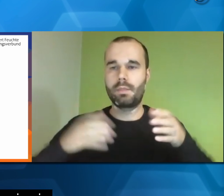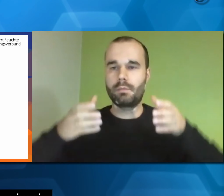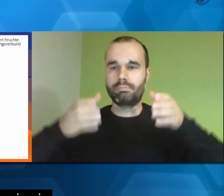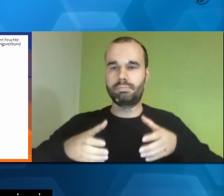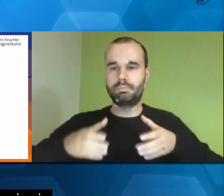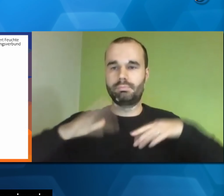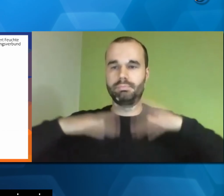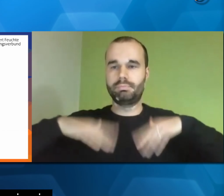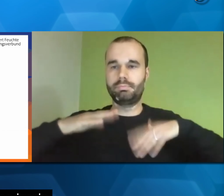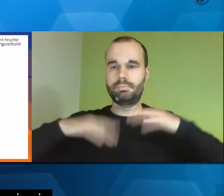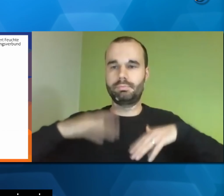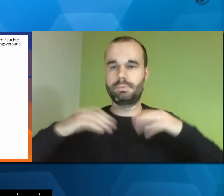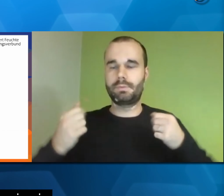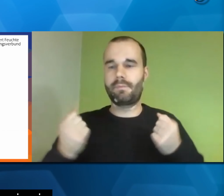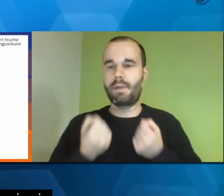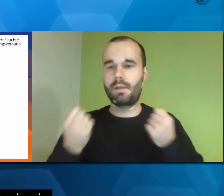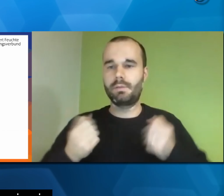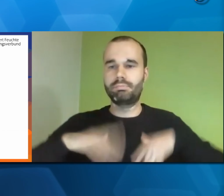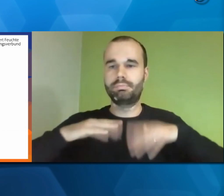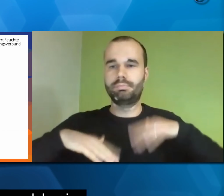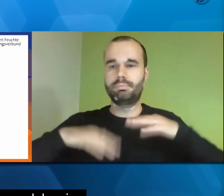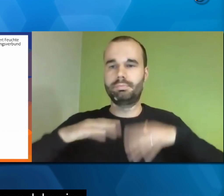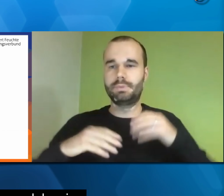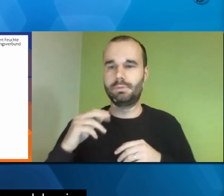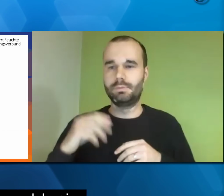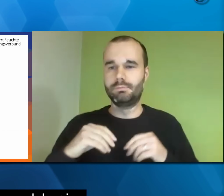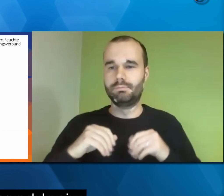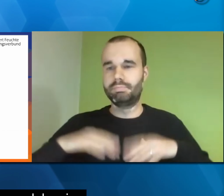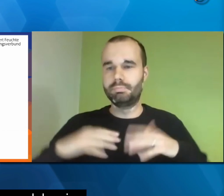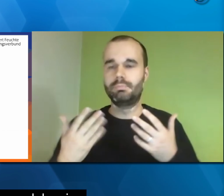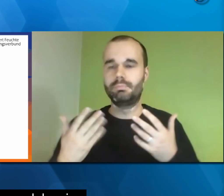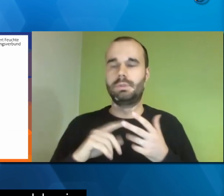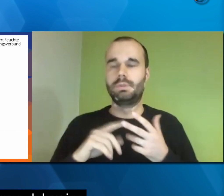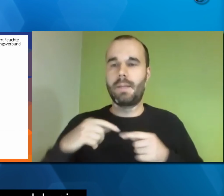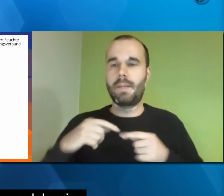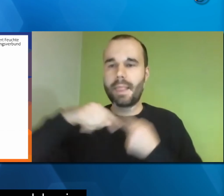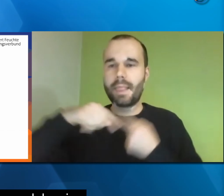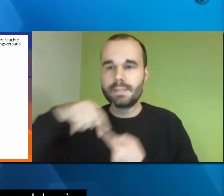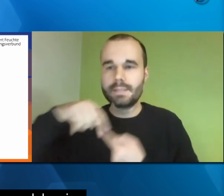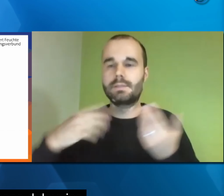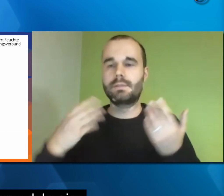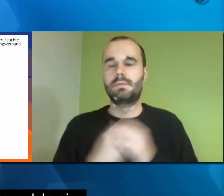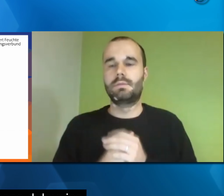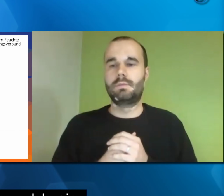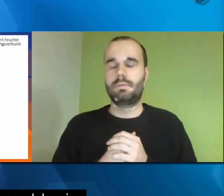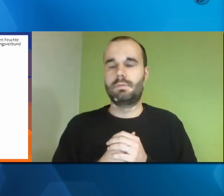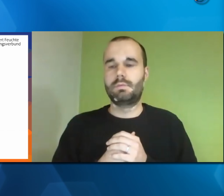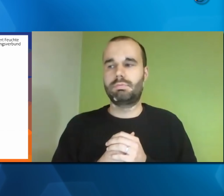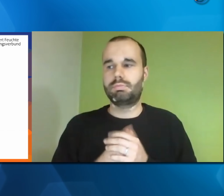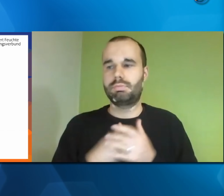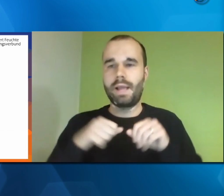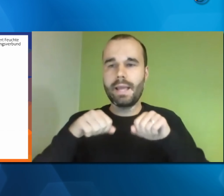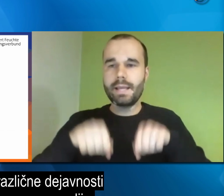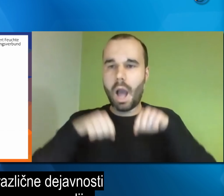Bobing? Bobne, igrajo bobne. Dobro. Pa tudi plesne delavnice,